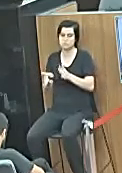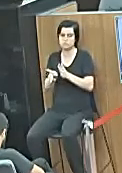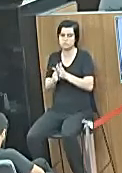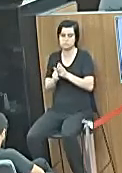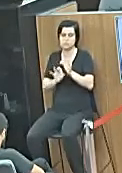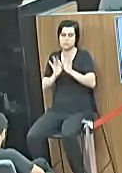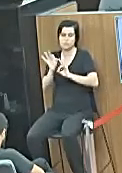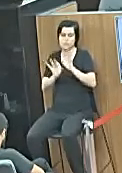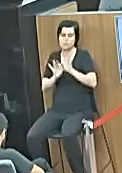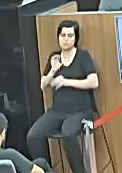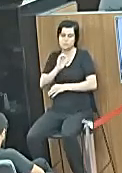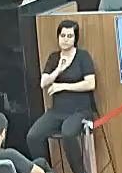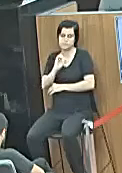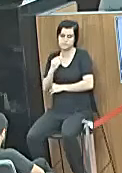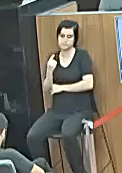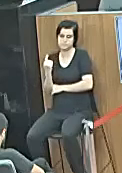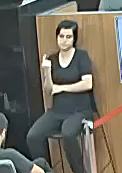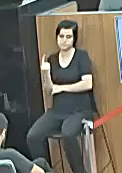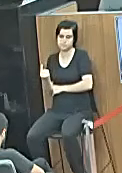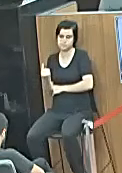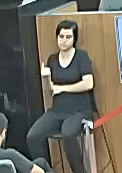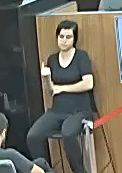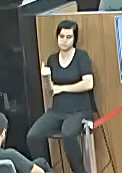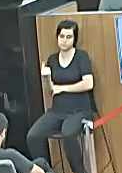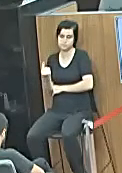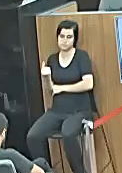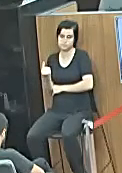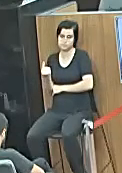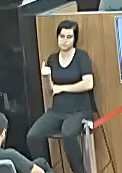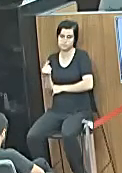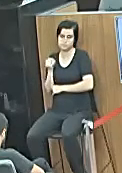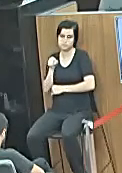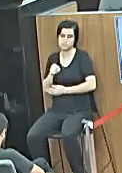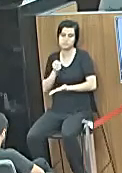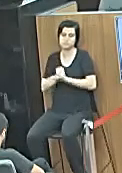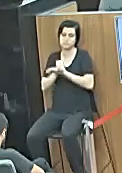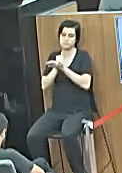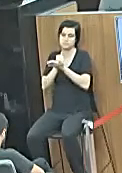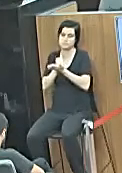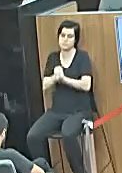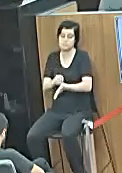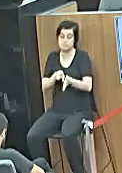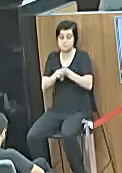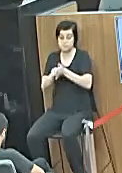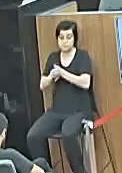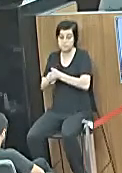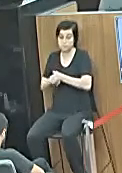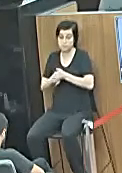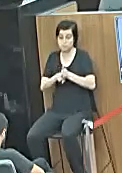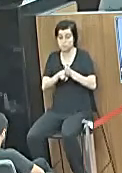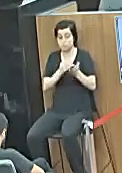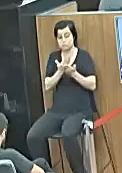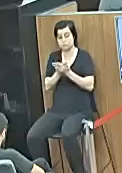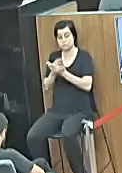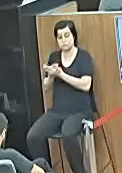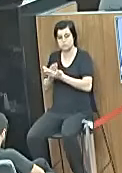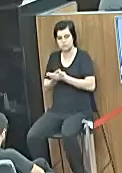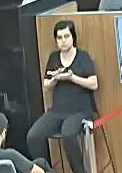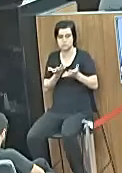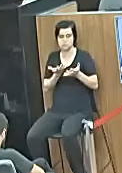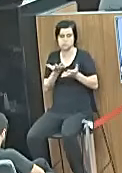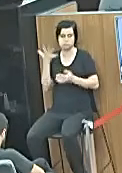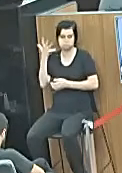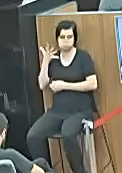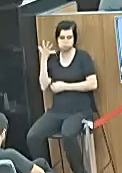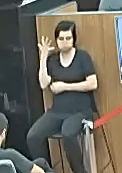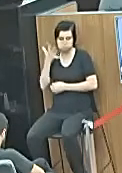001 destinados a apoiar a participação de pesquisadores e estudantes em eventos de